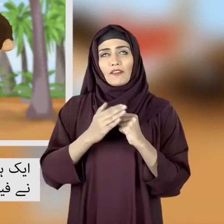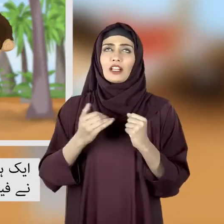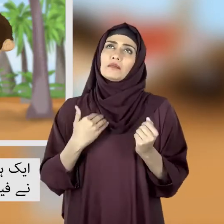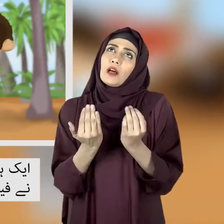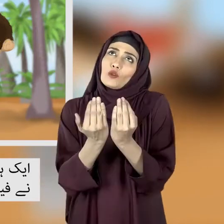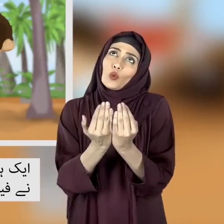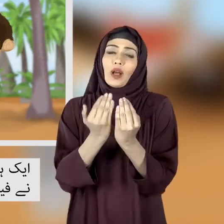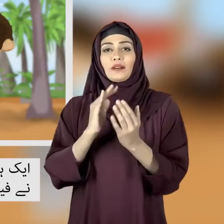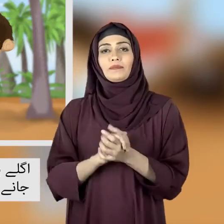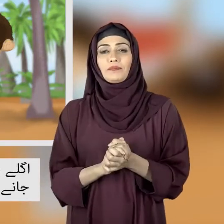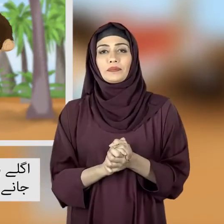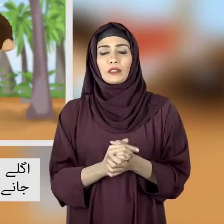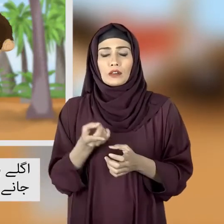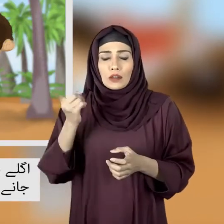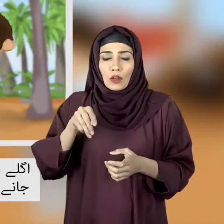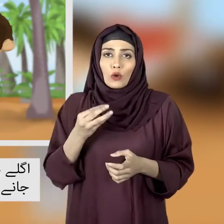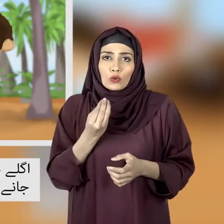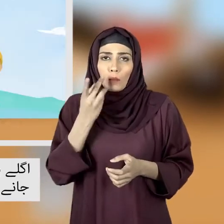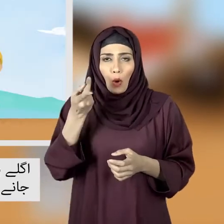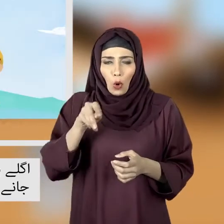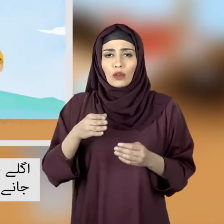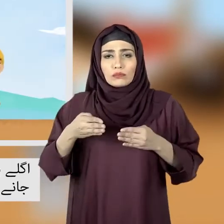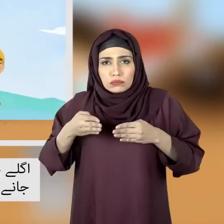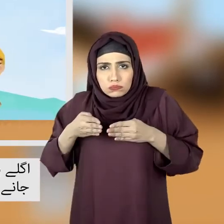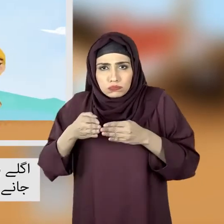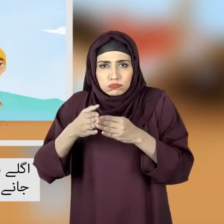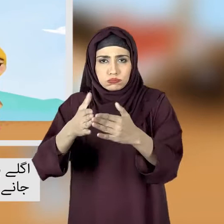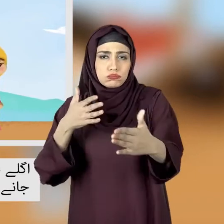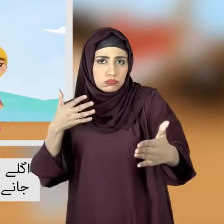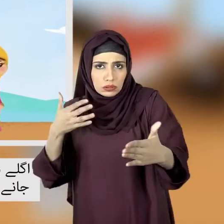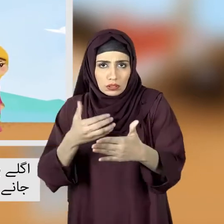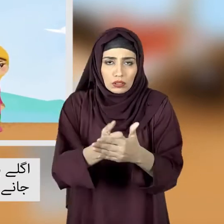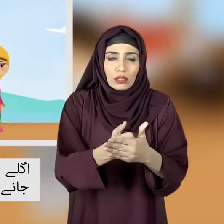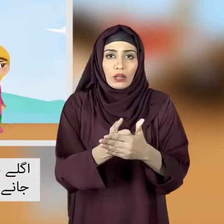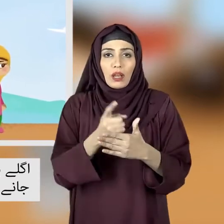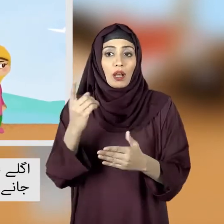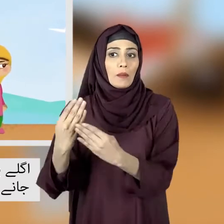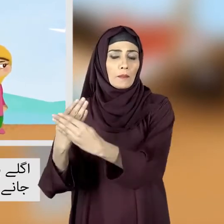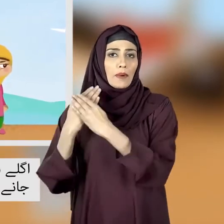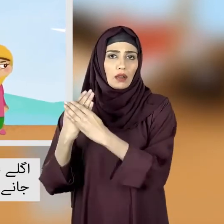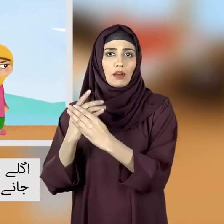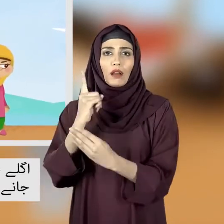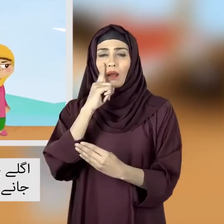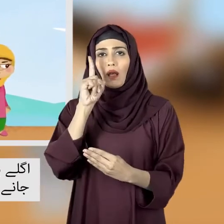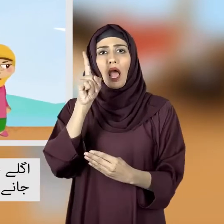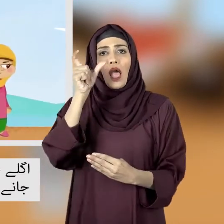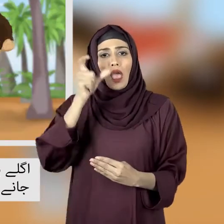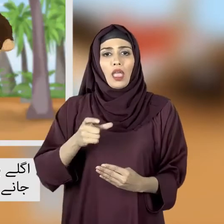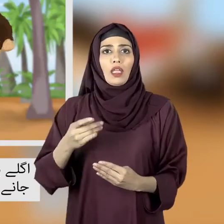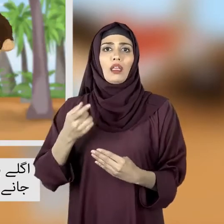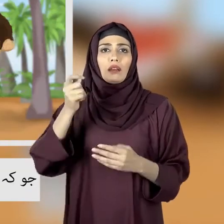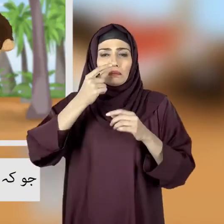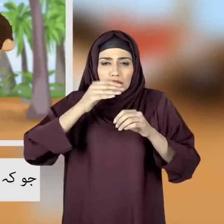دعا مانگے۔ اگلے ہی دن ایک جہاز حادثے کا شکار ہوا اور بچ جانے والوں میں صرف ایک عورت